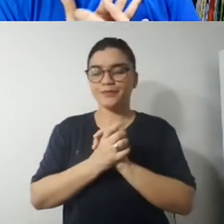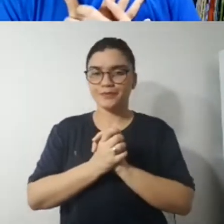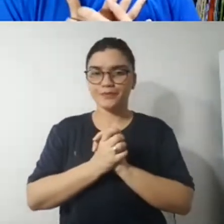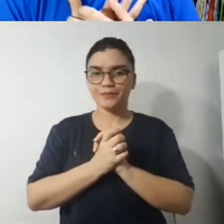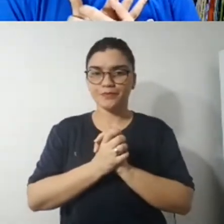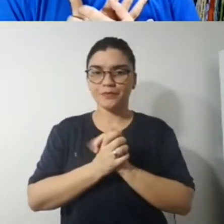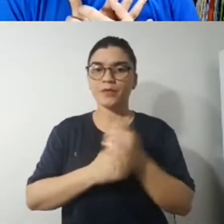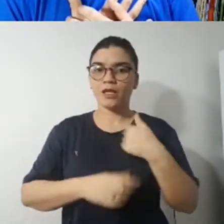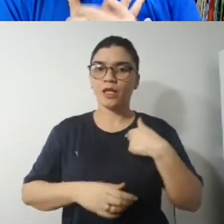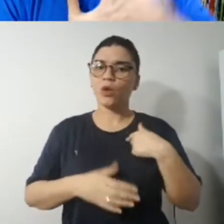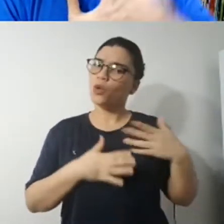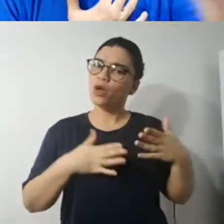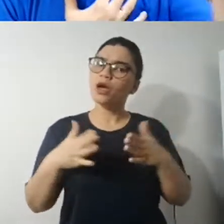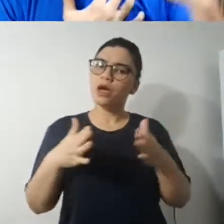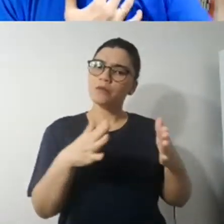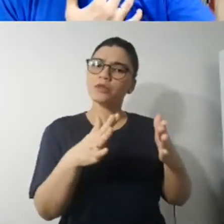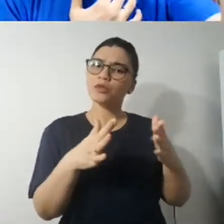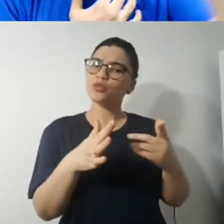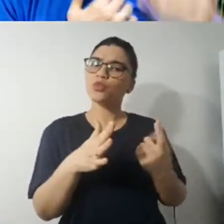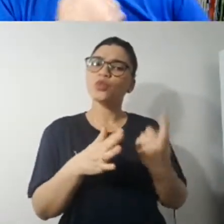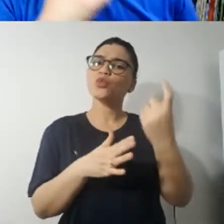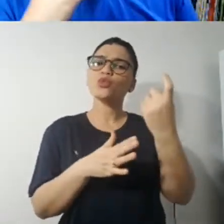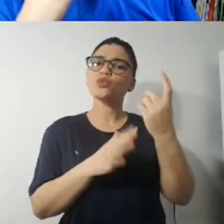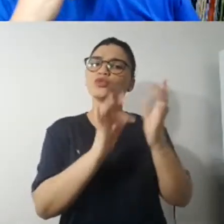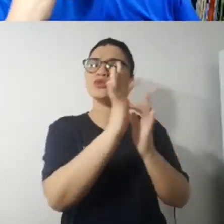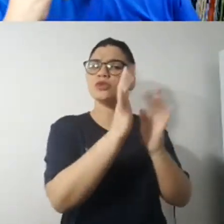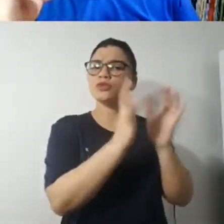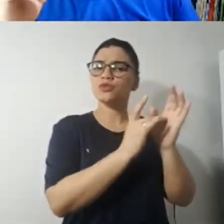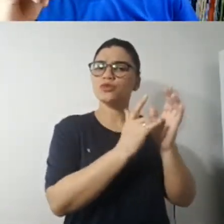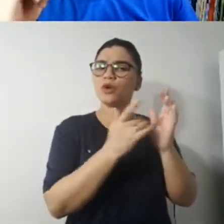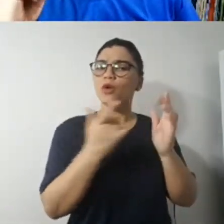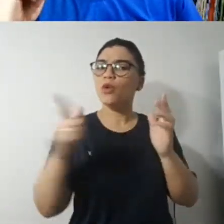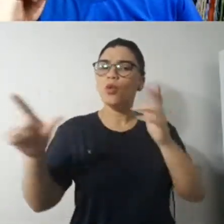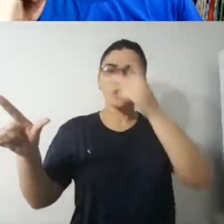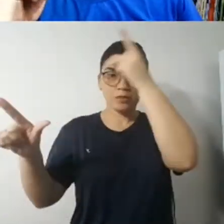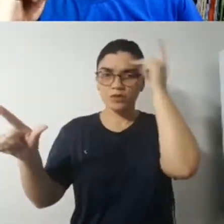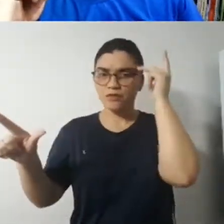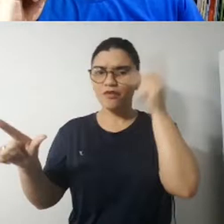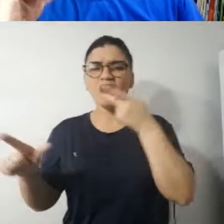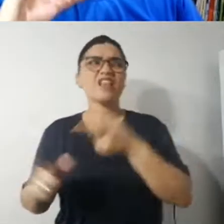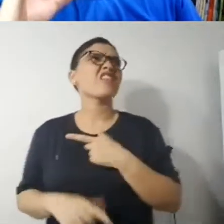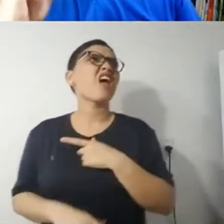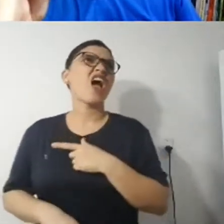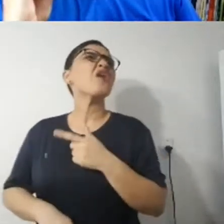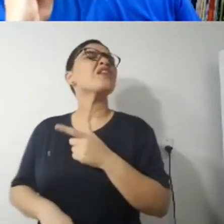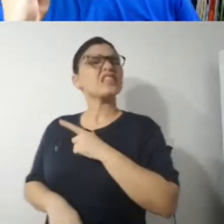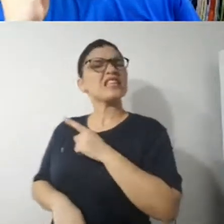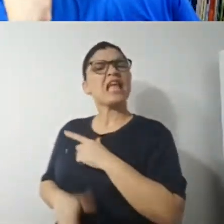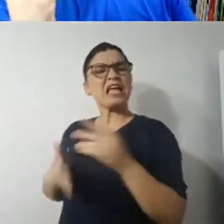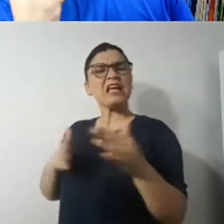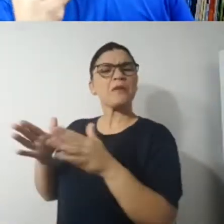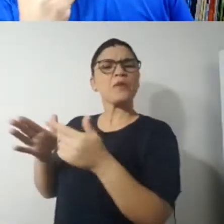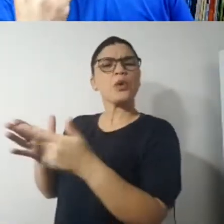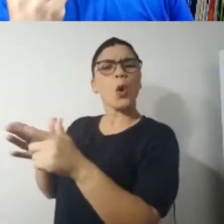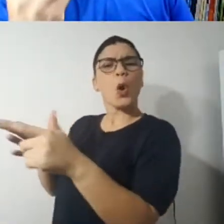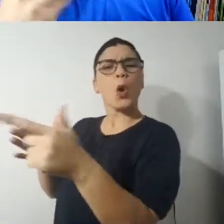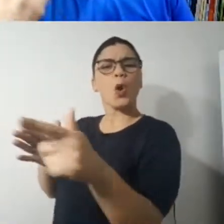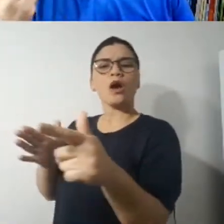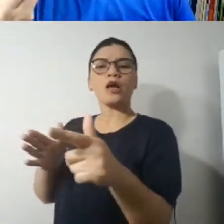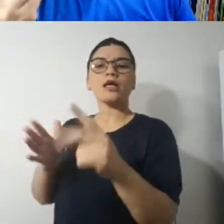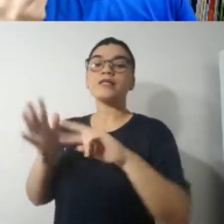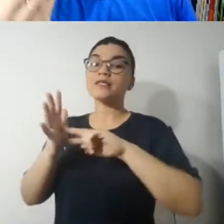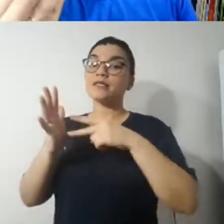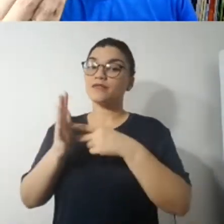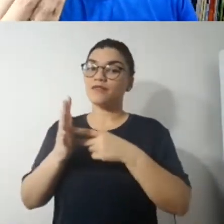outros caminhos, eu e você não estamos pensando igual, não temos unidade. Porque o que deve unir os homens é o evangelho, é a base